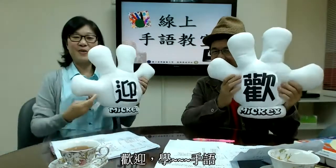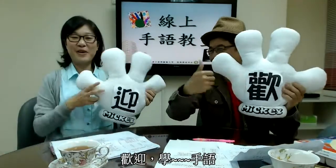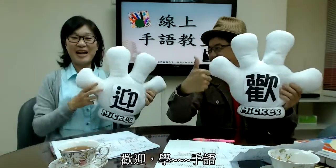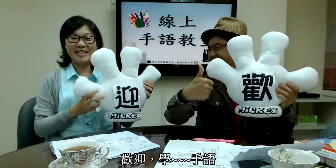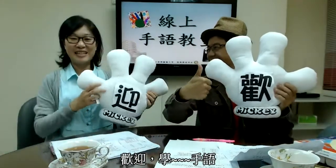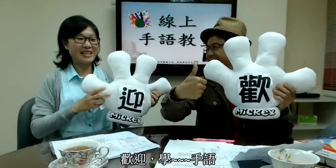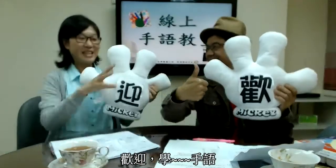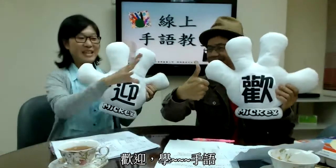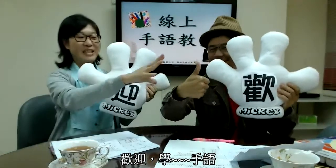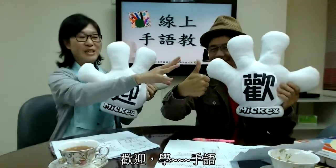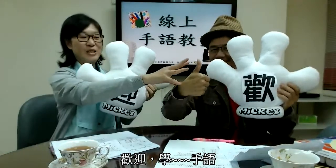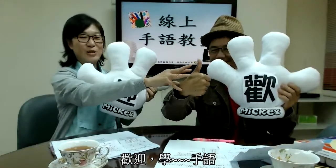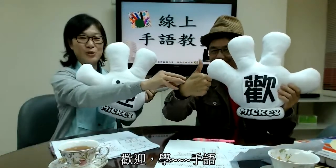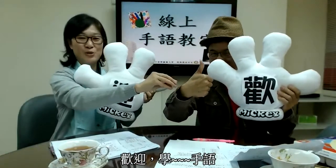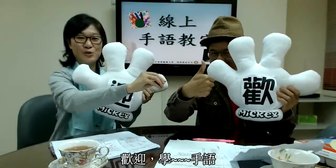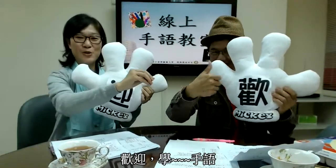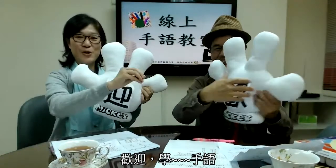欢迎学